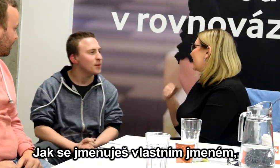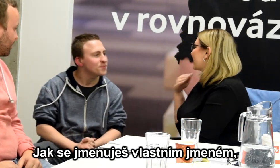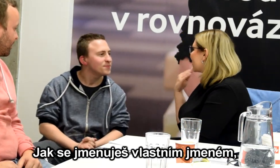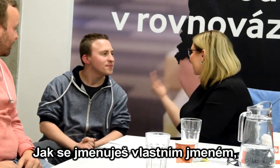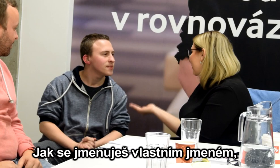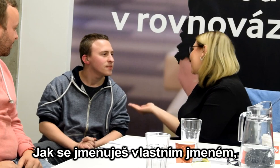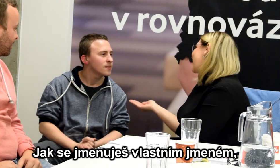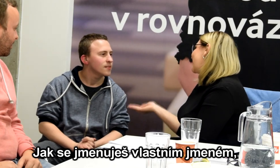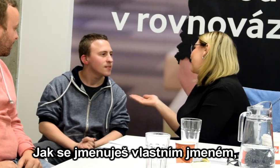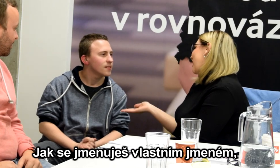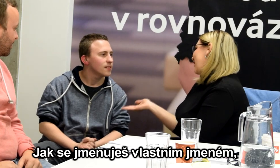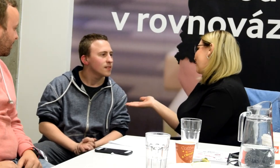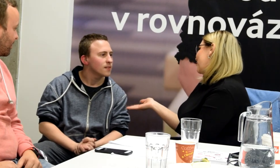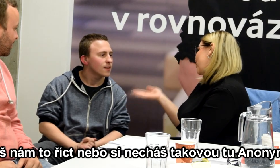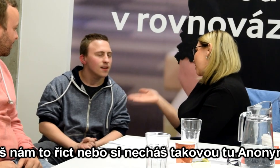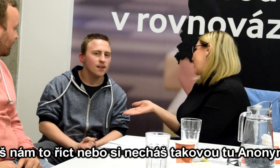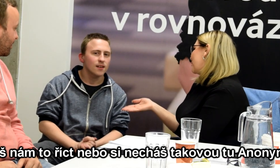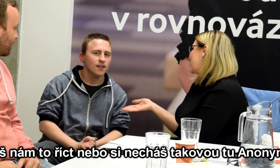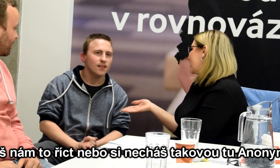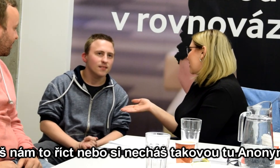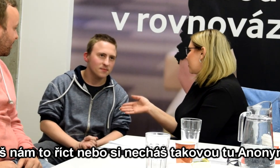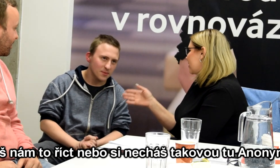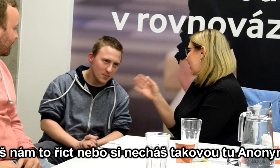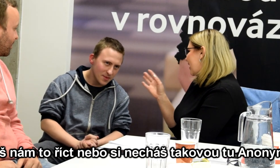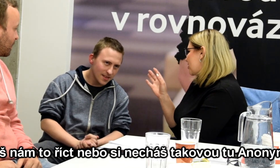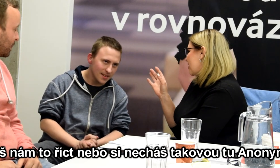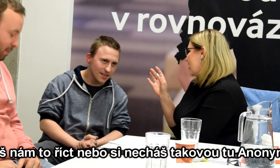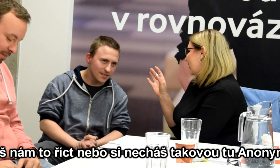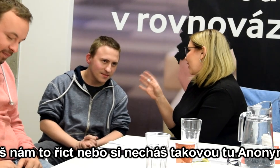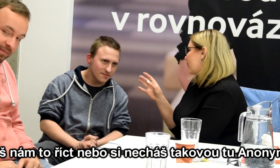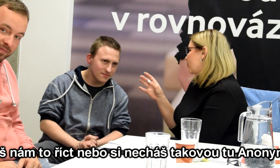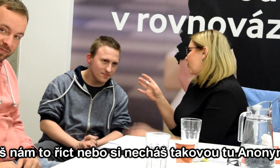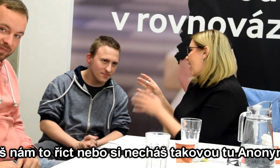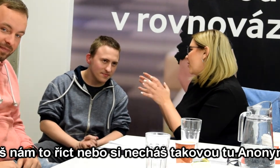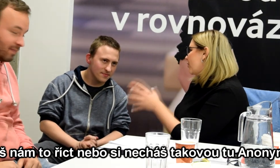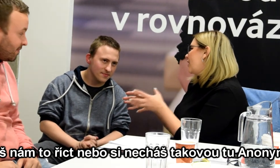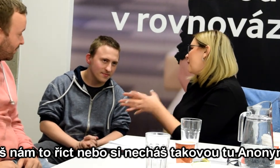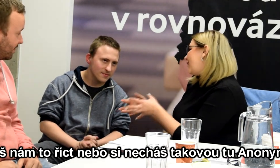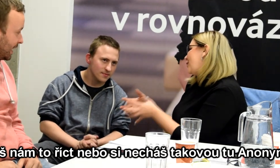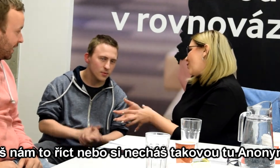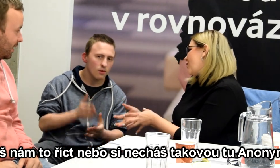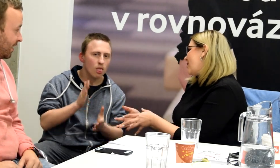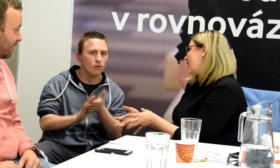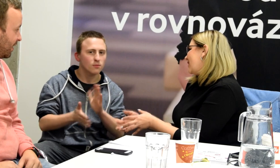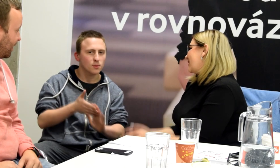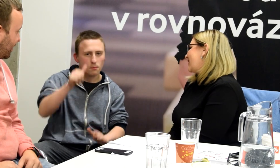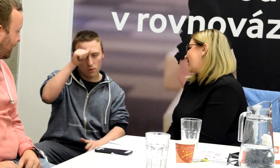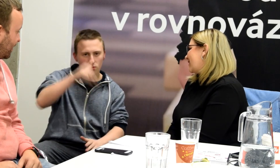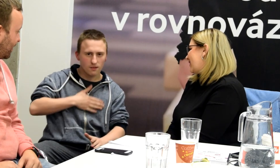Jak se jmenuješ vlastním jménem? Můžeš nám to říct, nebo si necháš takovou tu anonymitu?